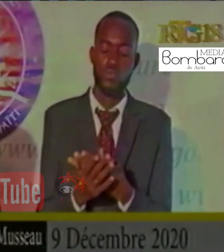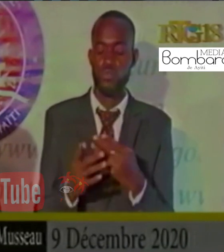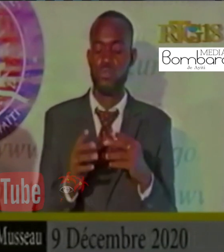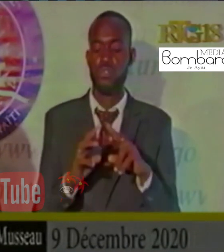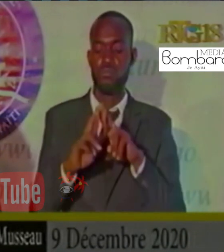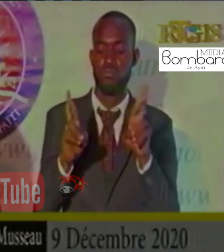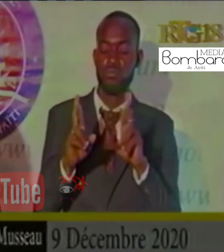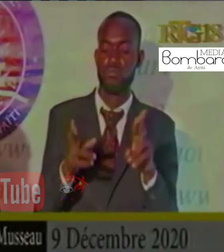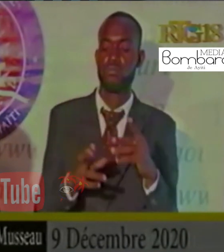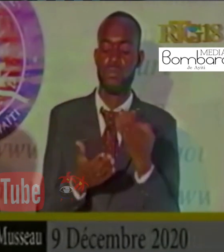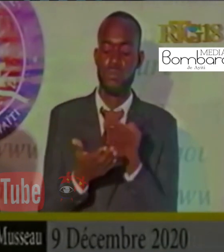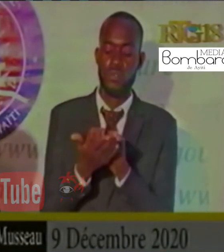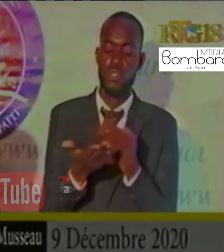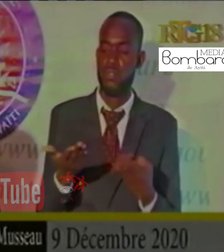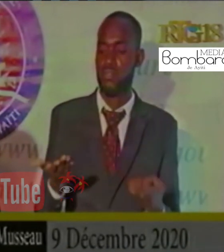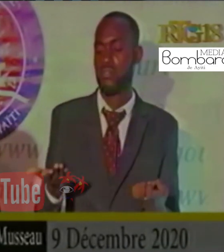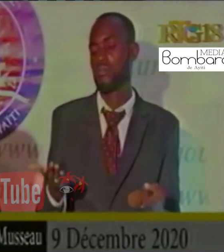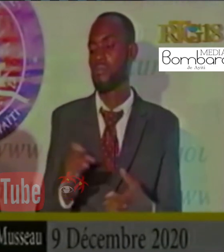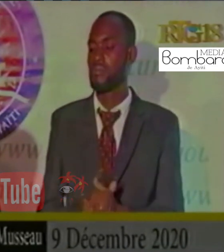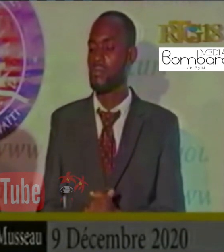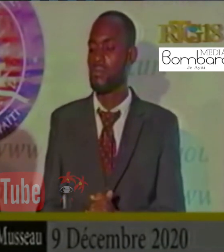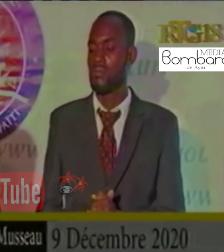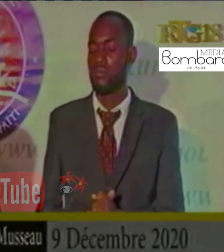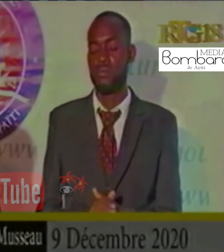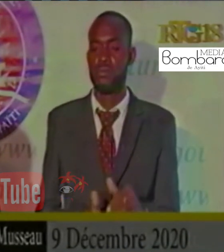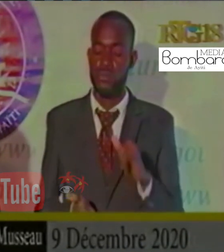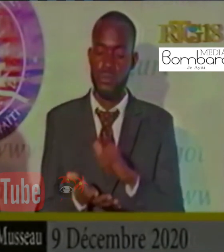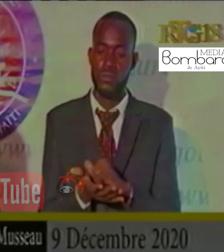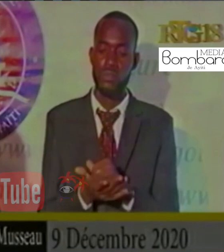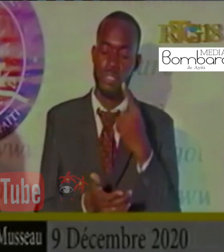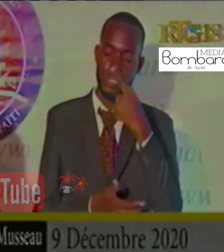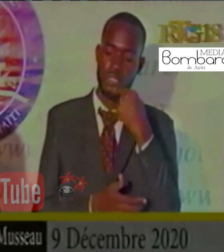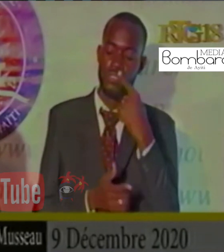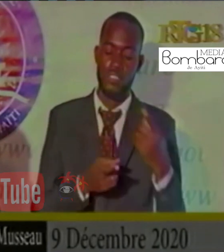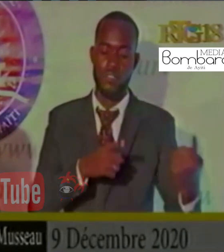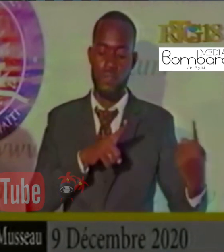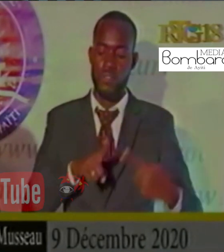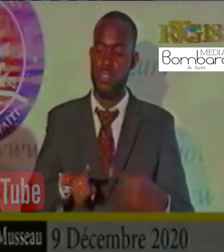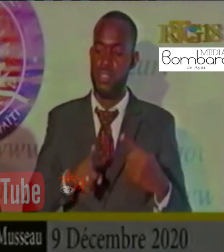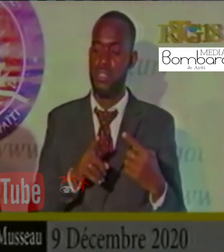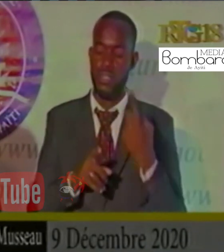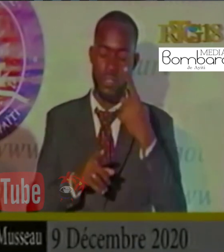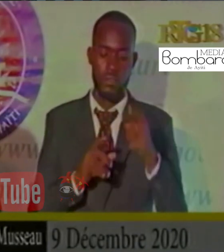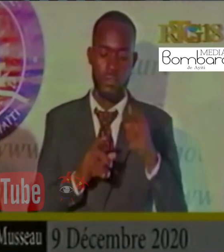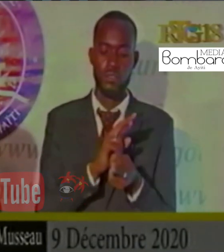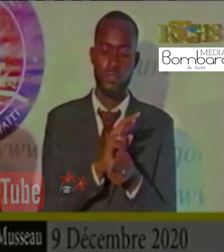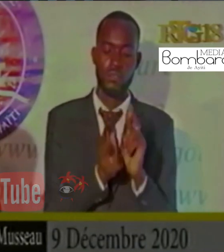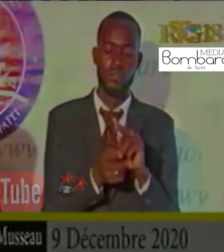économiques, quoique modestes, ce qui vient entraver les processus de redistribution